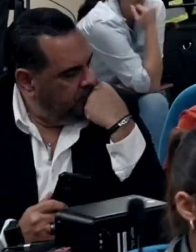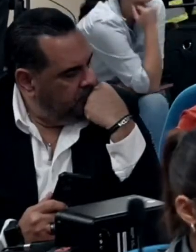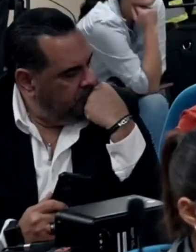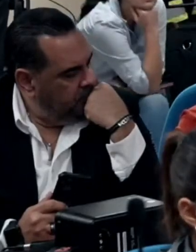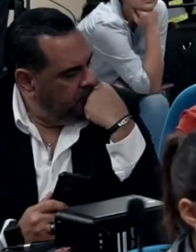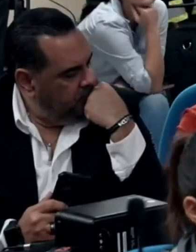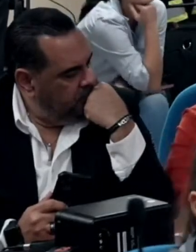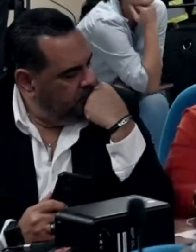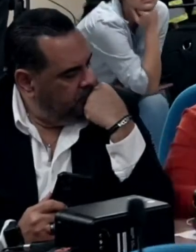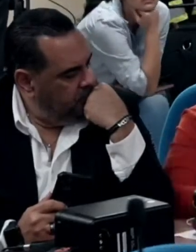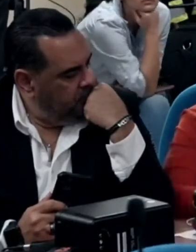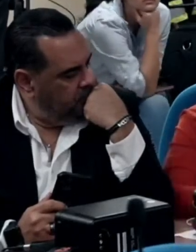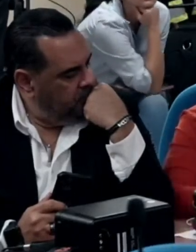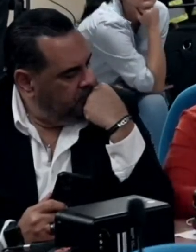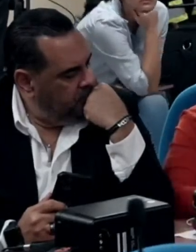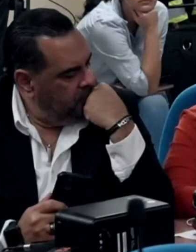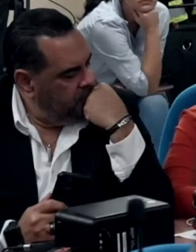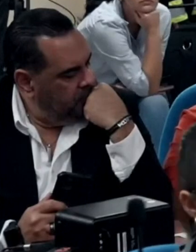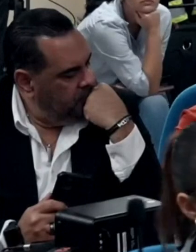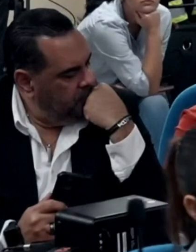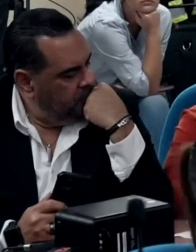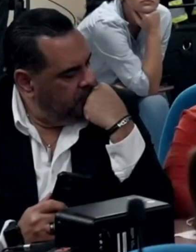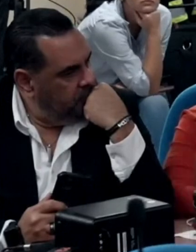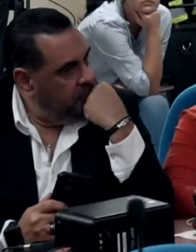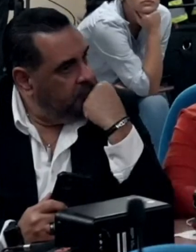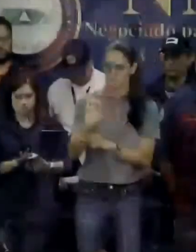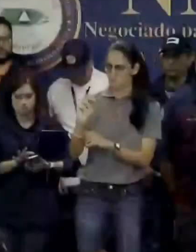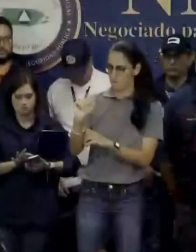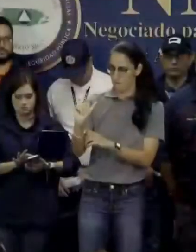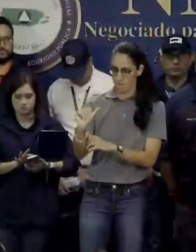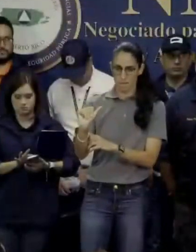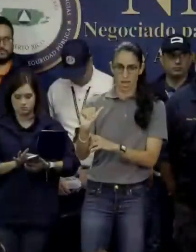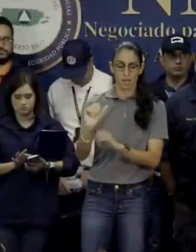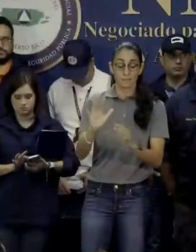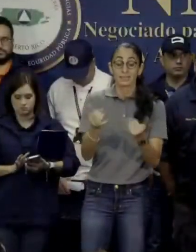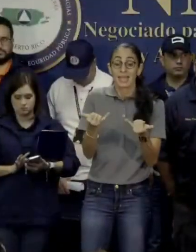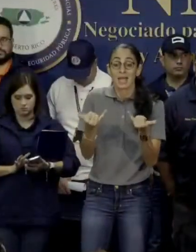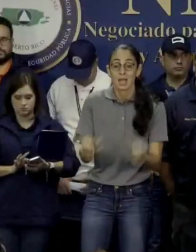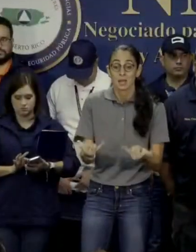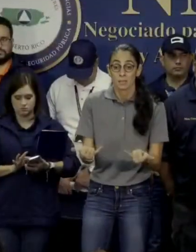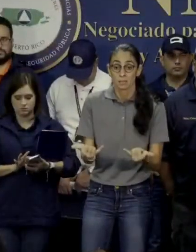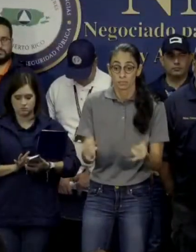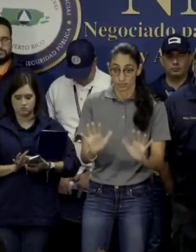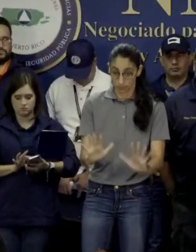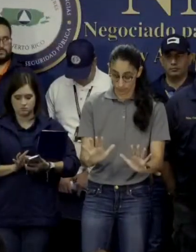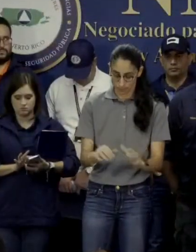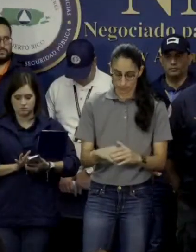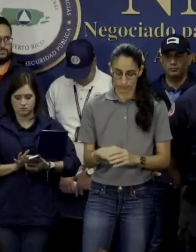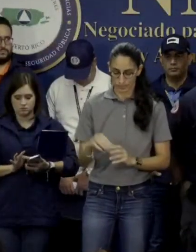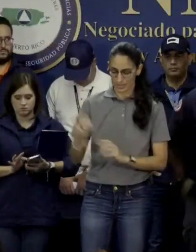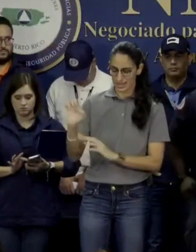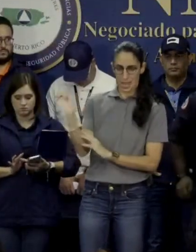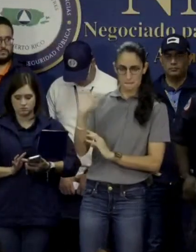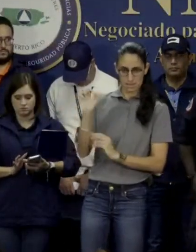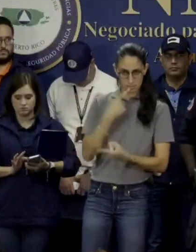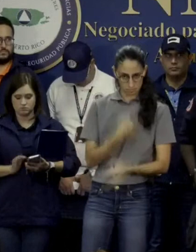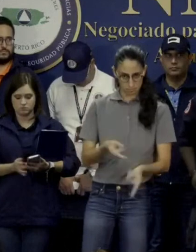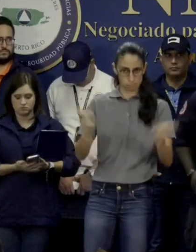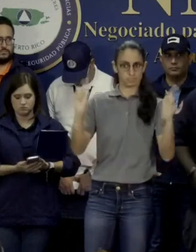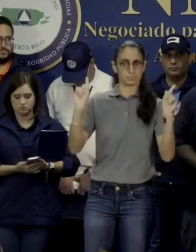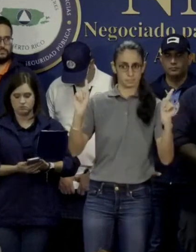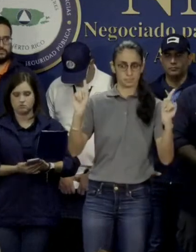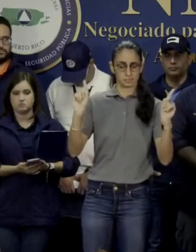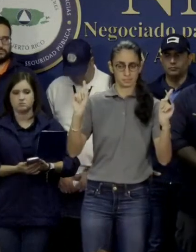Y queríamos precisar cuál es la labor en este momento de FEMA. Claro, mira, actualmente con la declaración de emergencia que fue